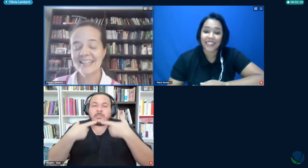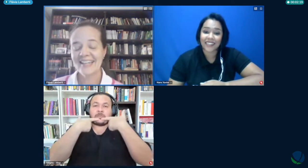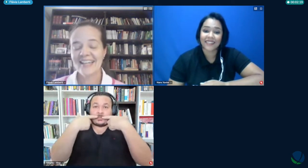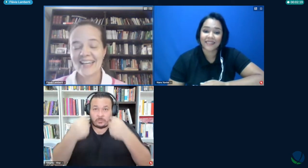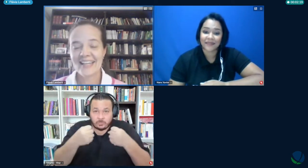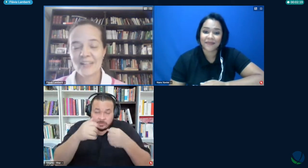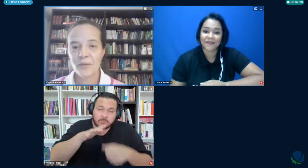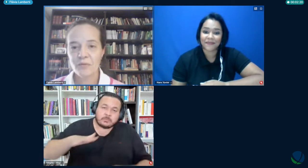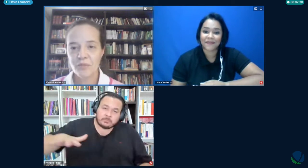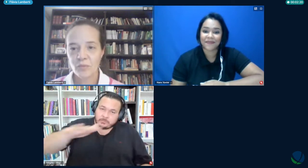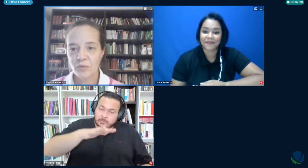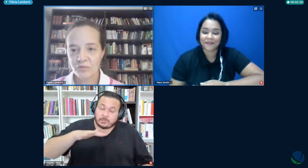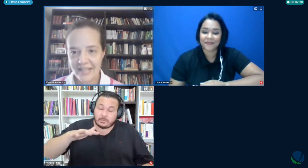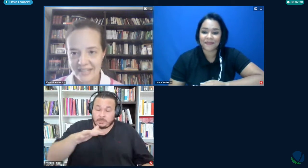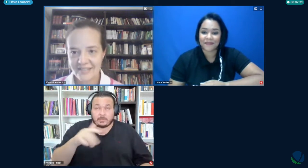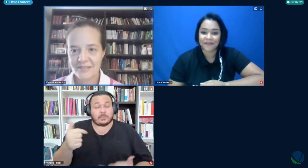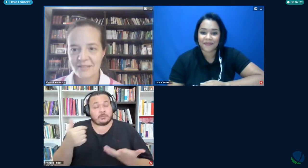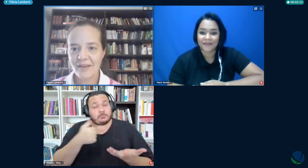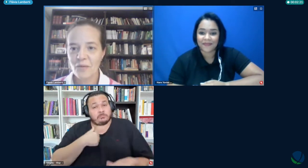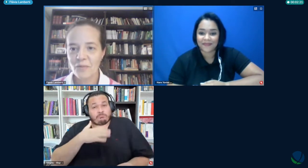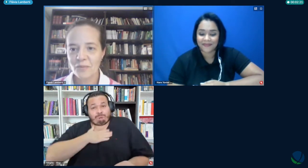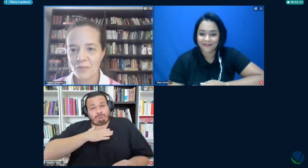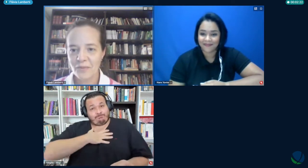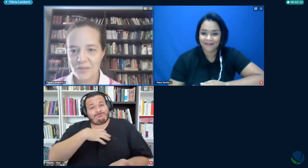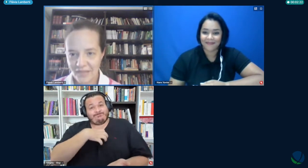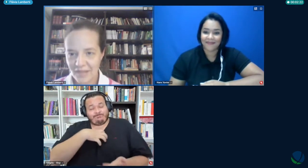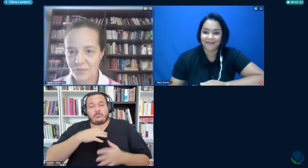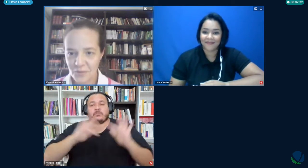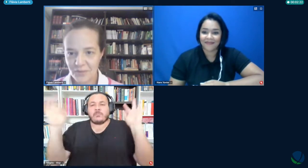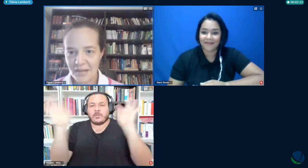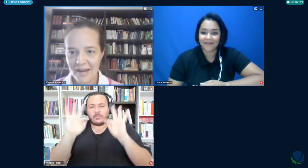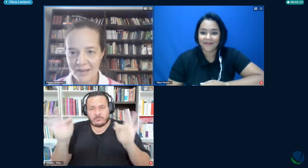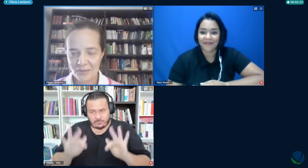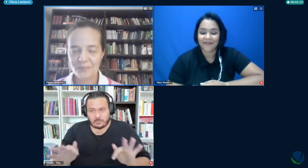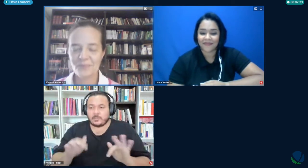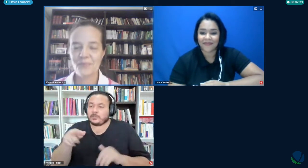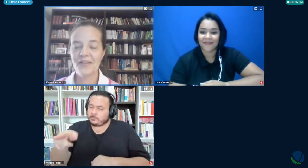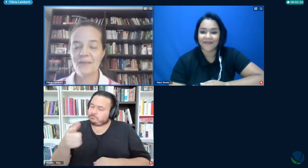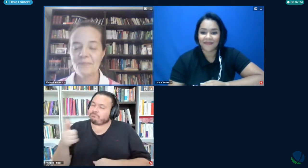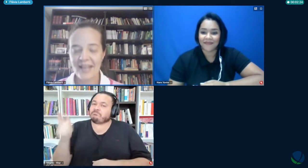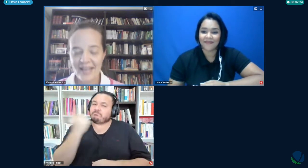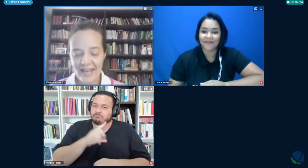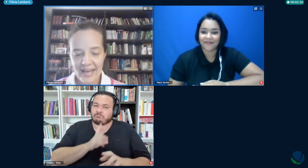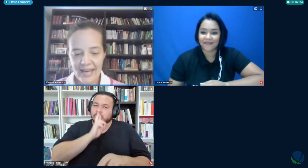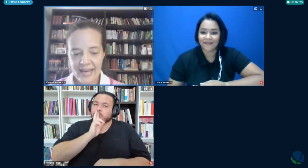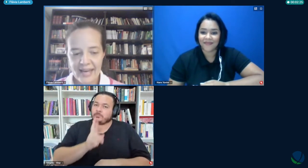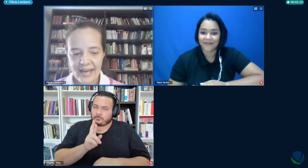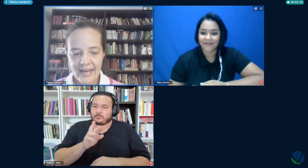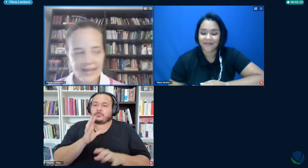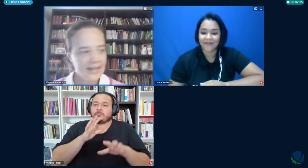área. Então, eu fico muito feliz, né, com o resultado do seu trabalho, né?